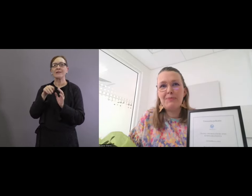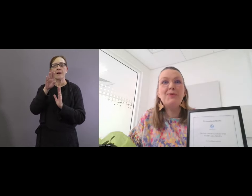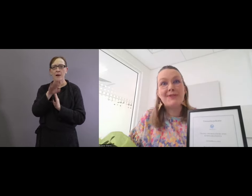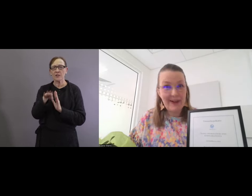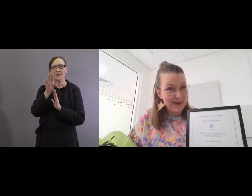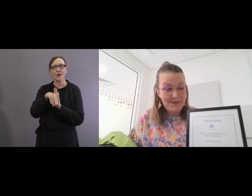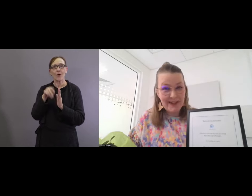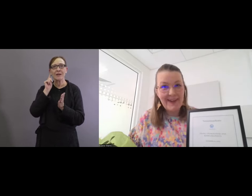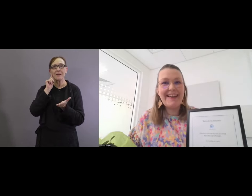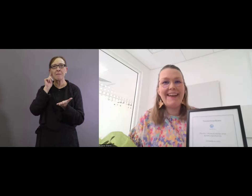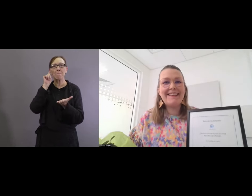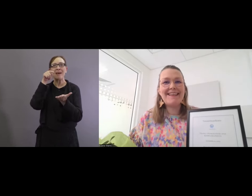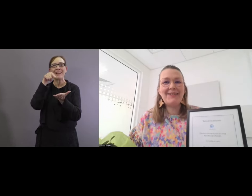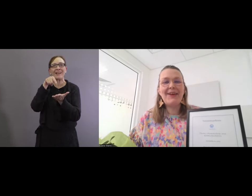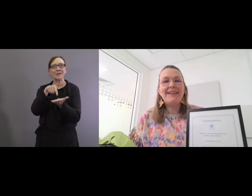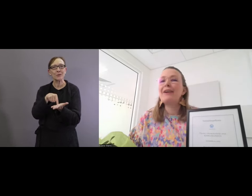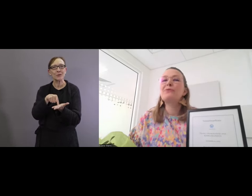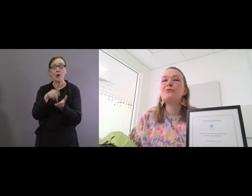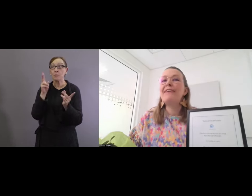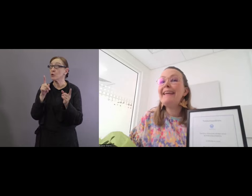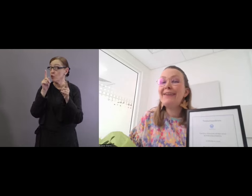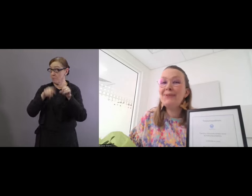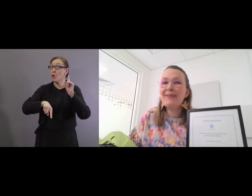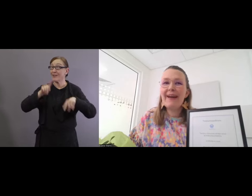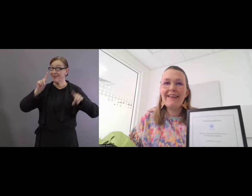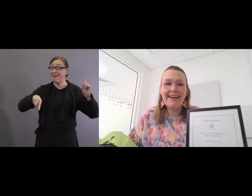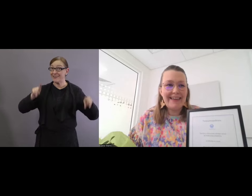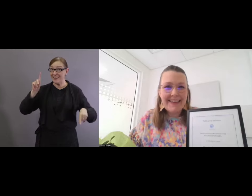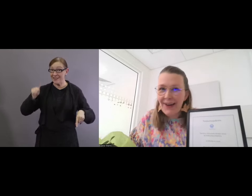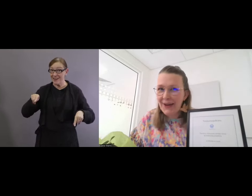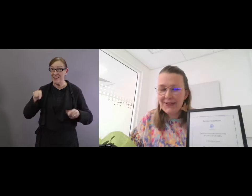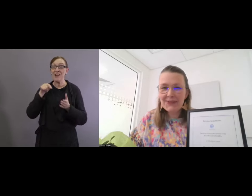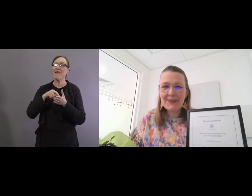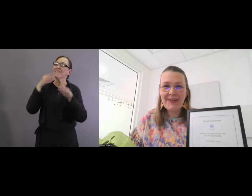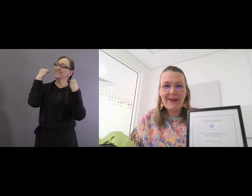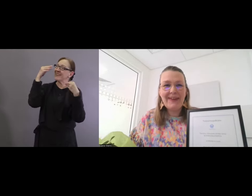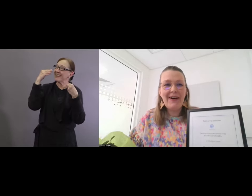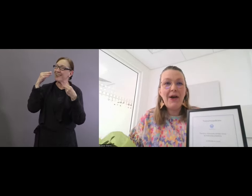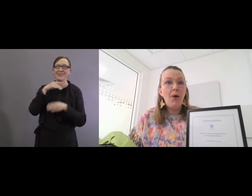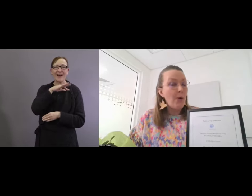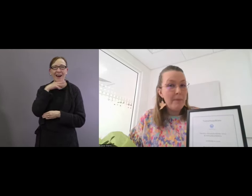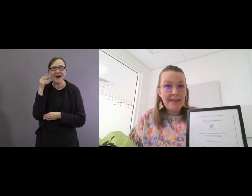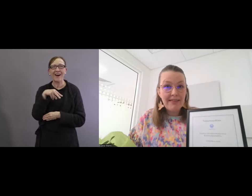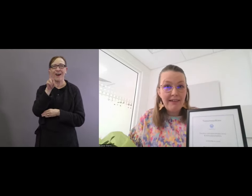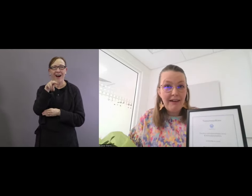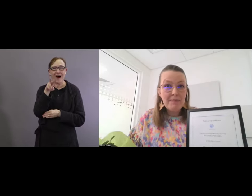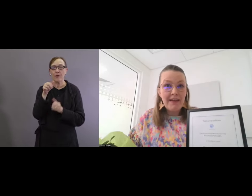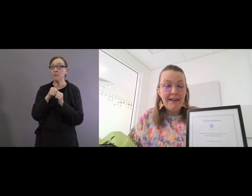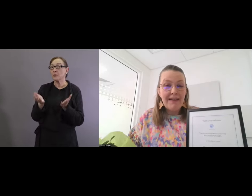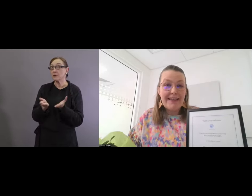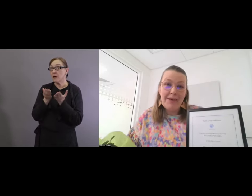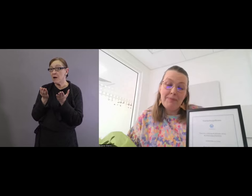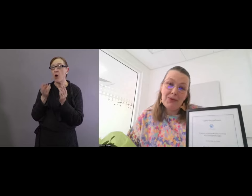merkitys on myöskin aika moninainen, että sen on tarkoitus viihdyttää ja ilahduttaa ja